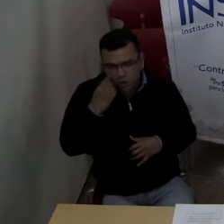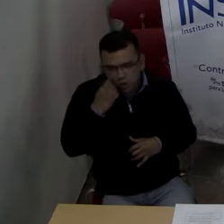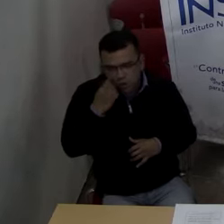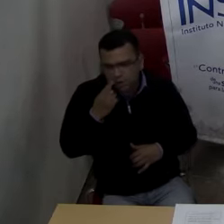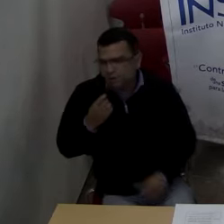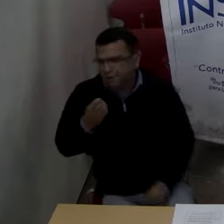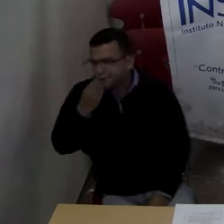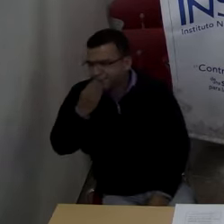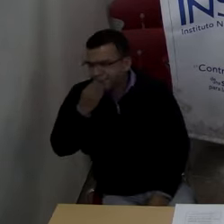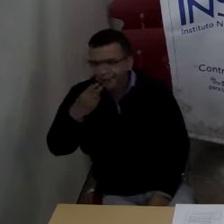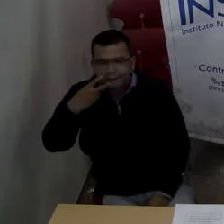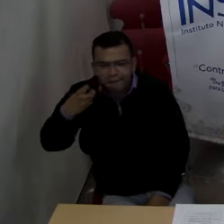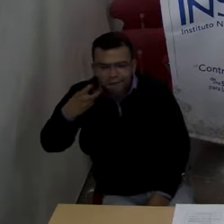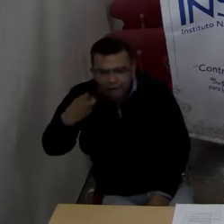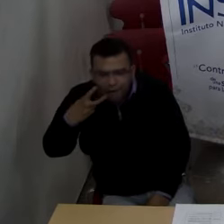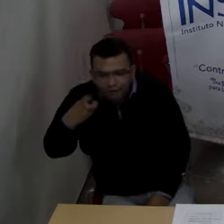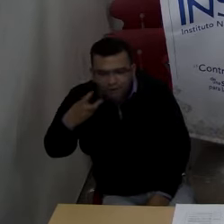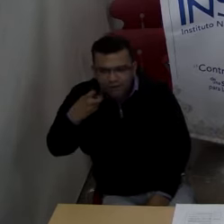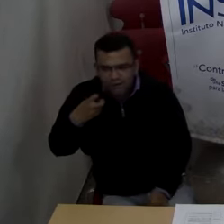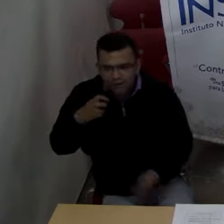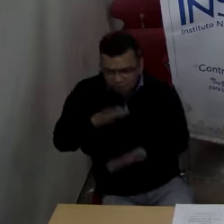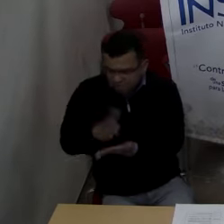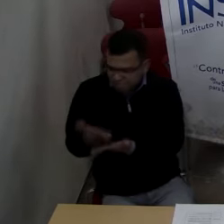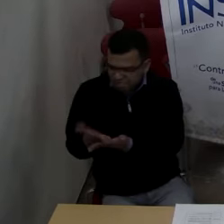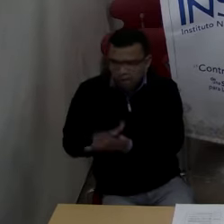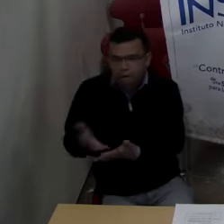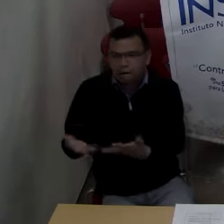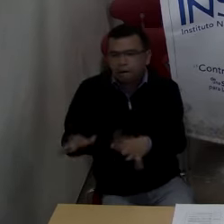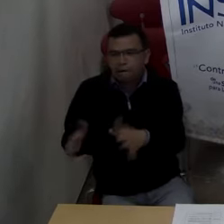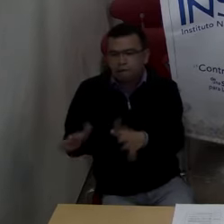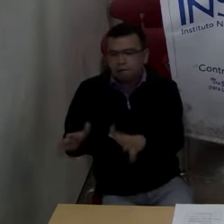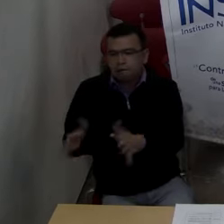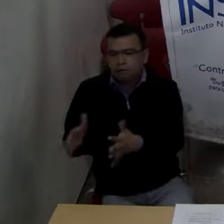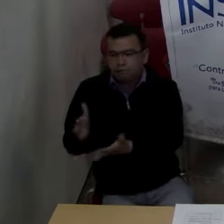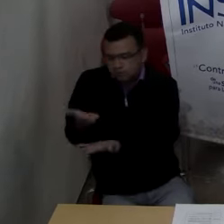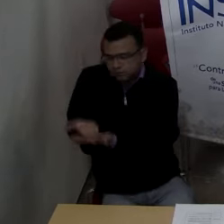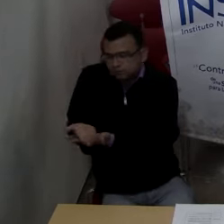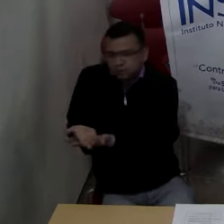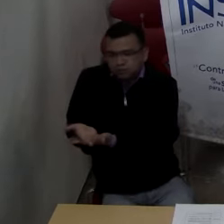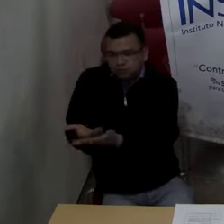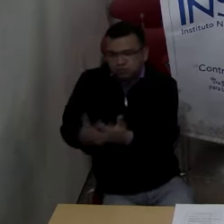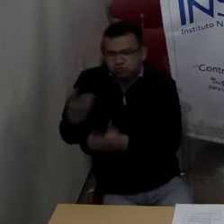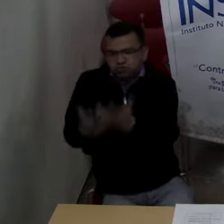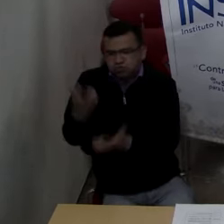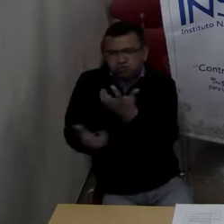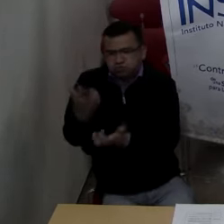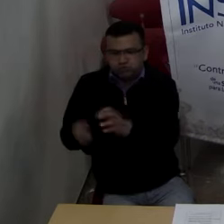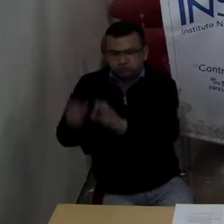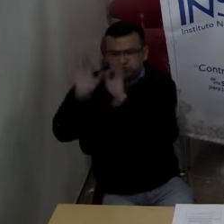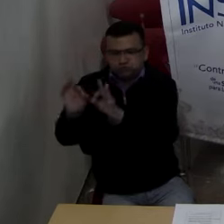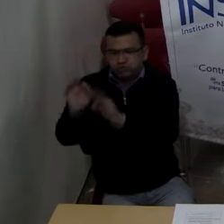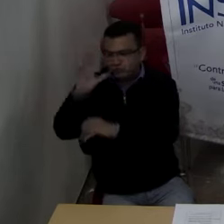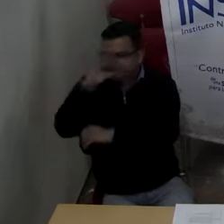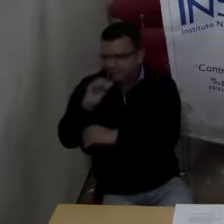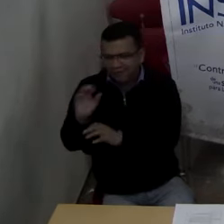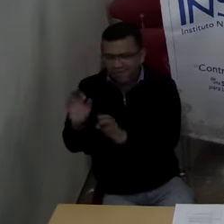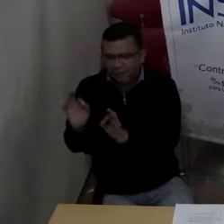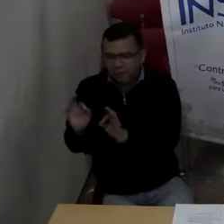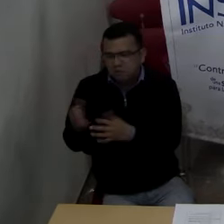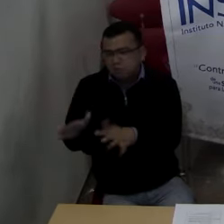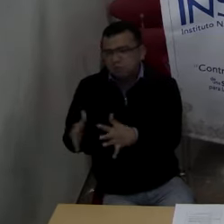de oído, que me duelen los huesos, me duelen los músculos,